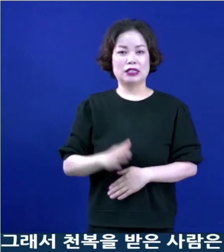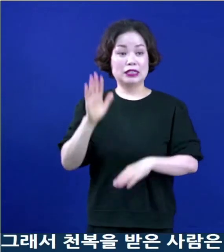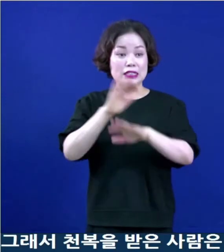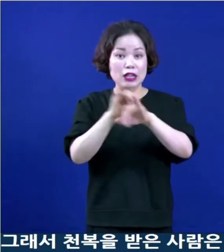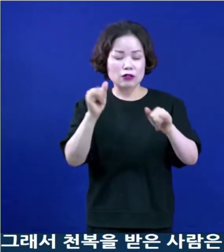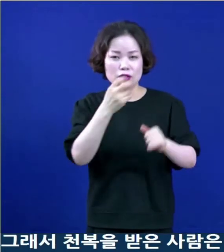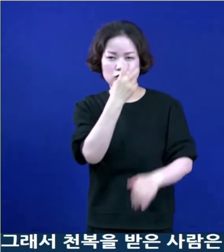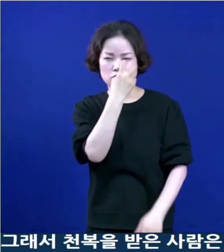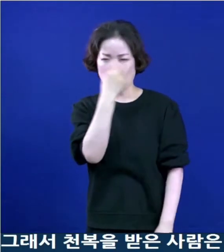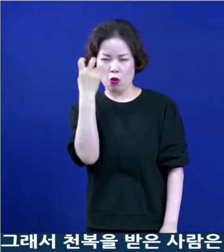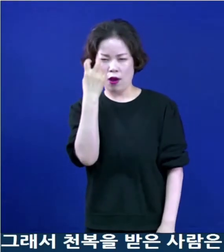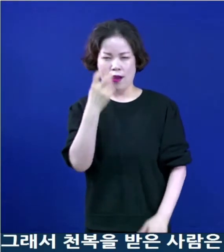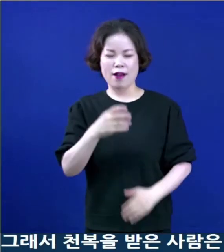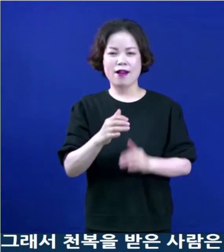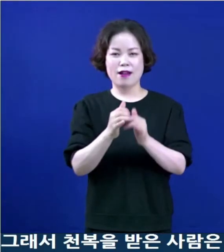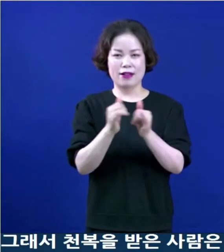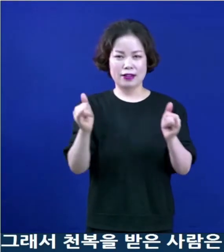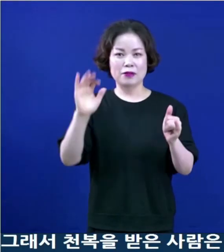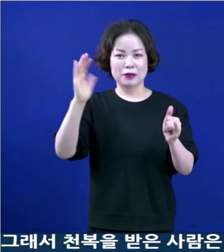총명해집니다.